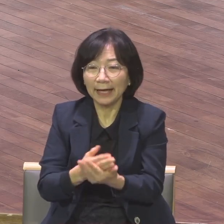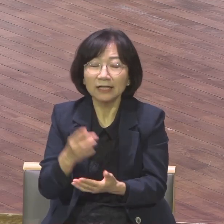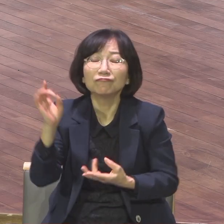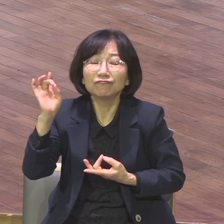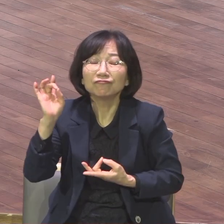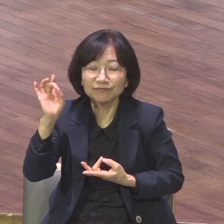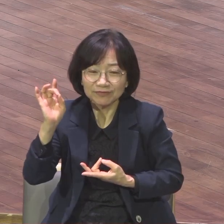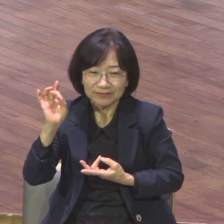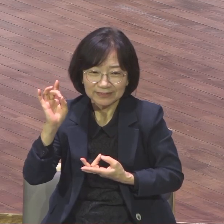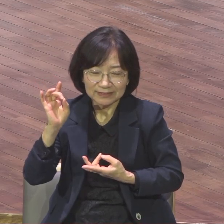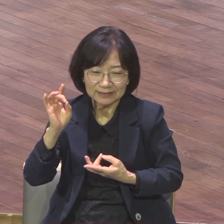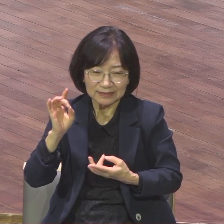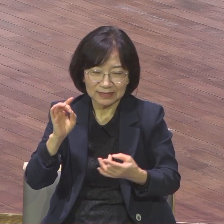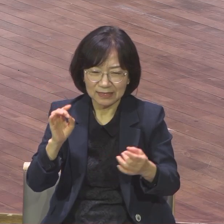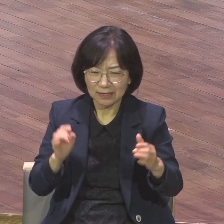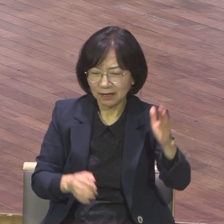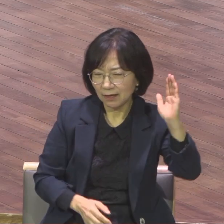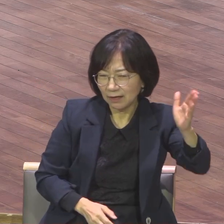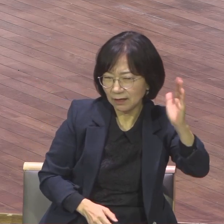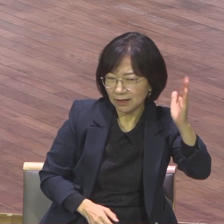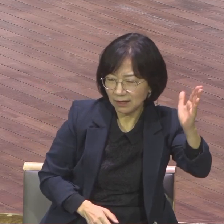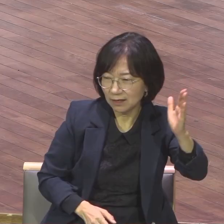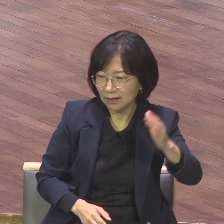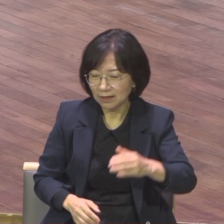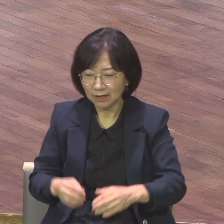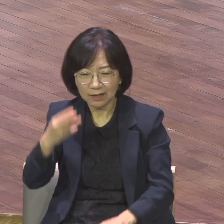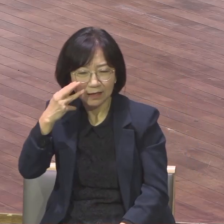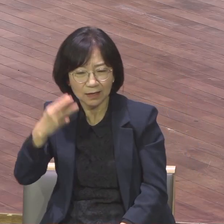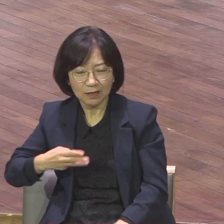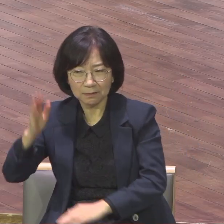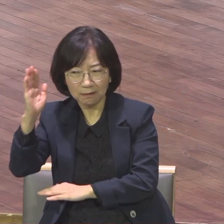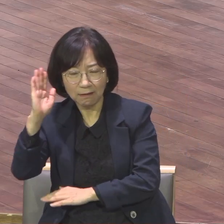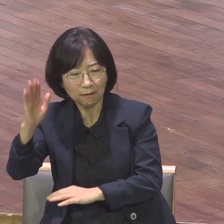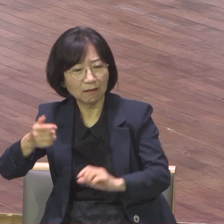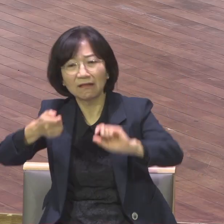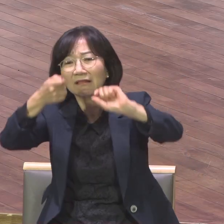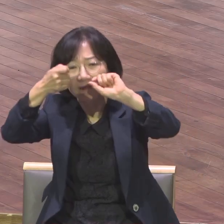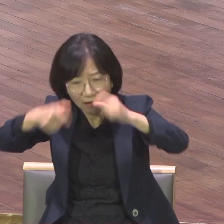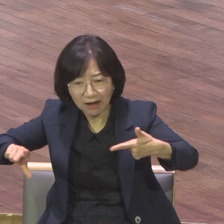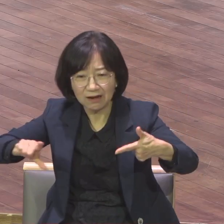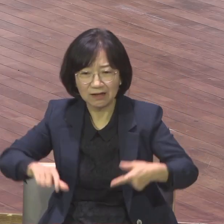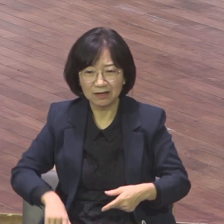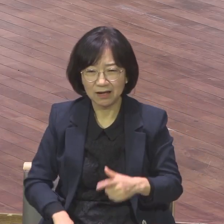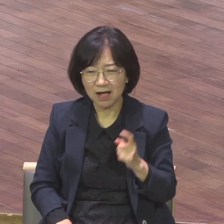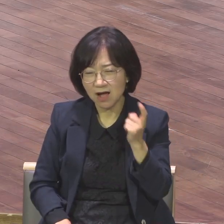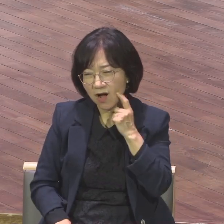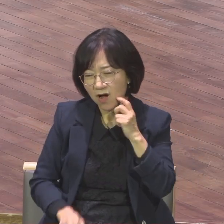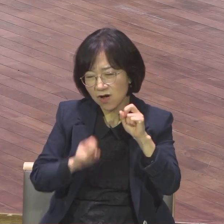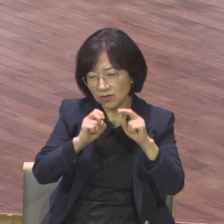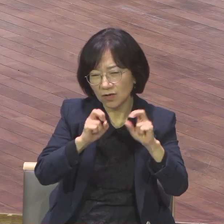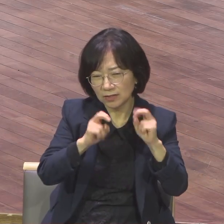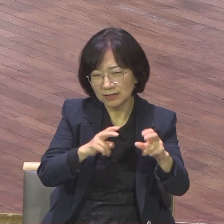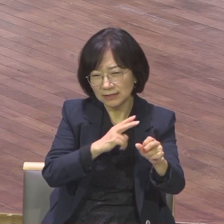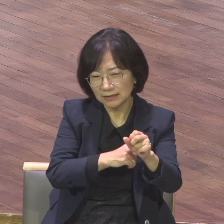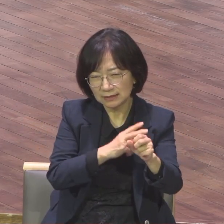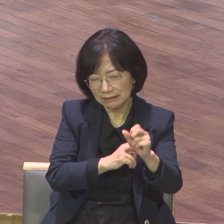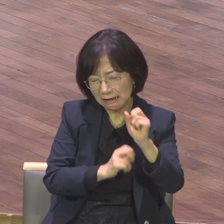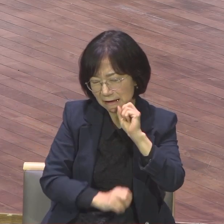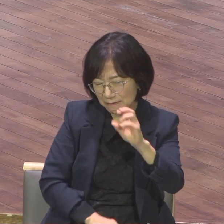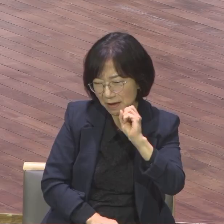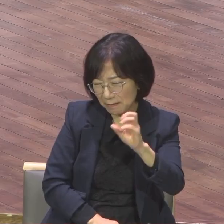가만히 있어. 이런 거짓 선지자들이 계속 이스라엘 백성들 또 메시지 주는